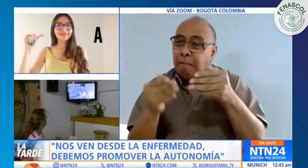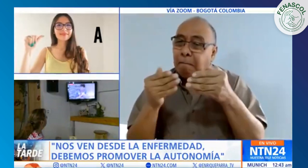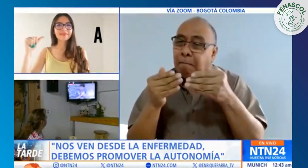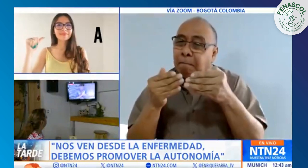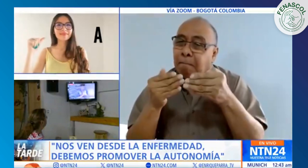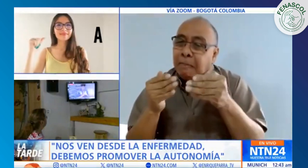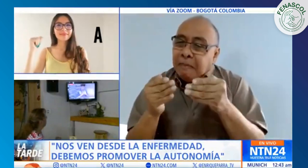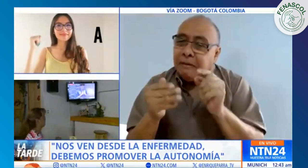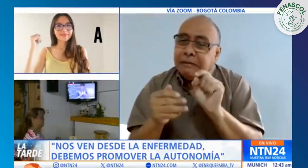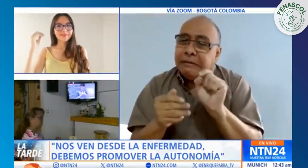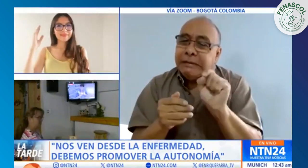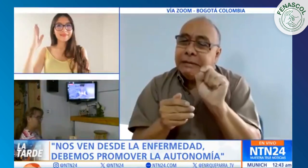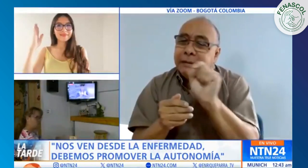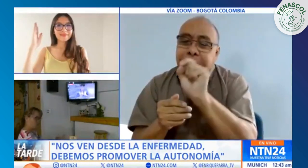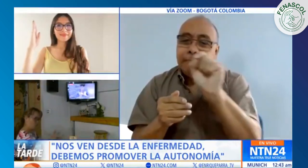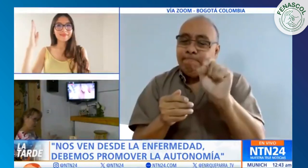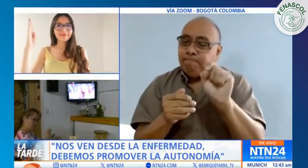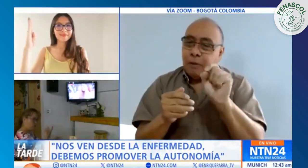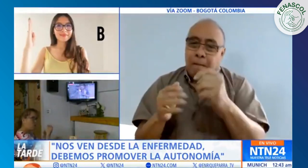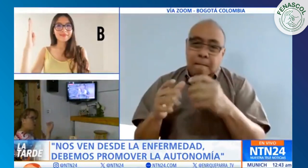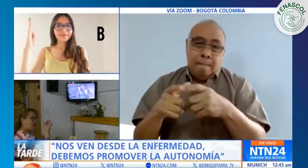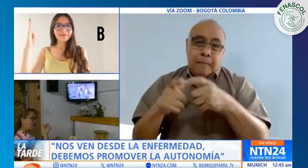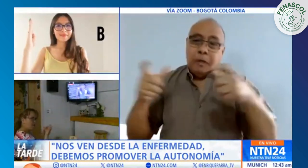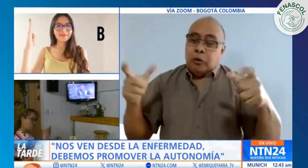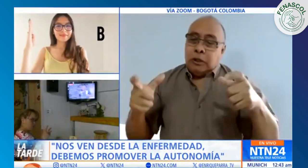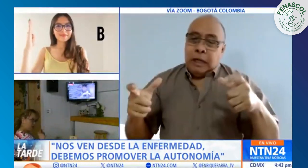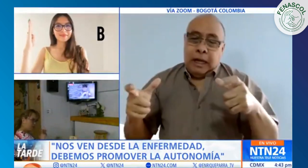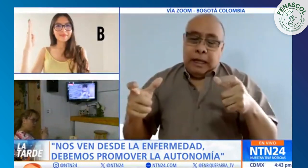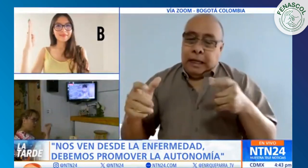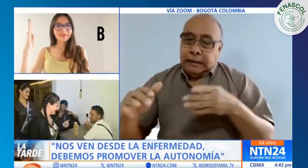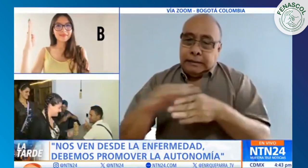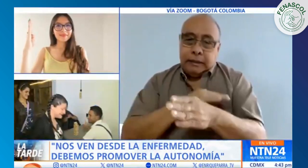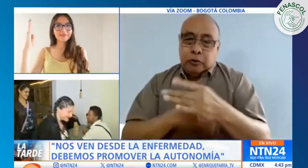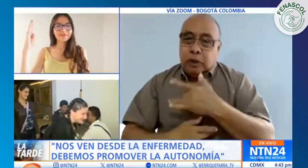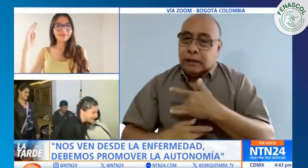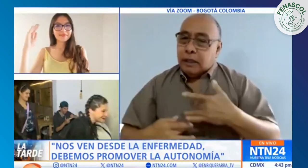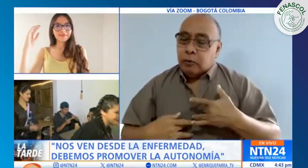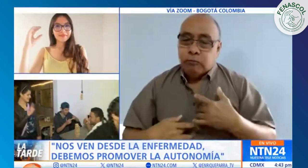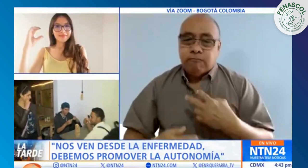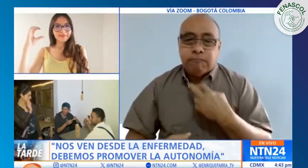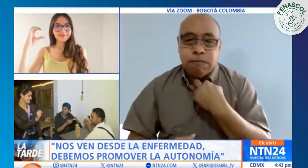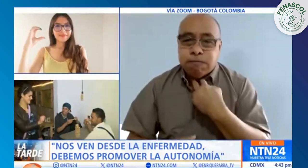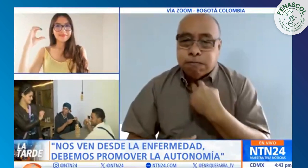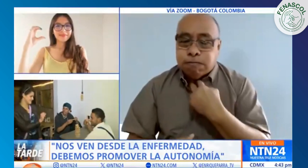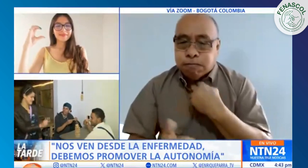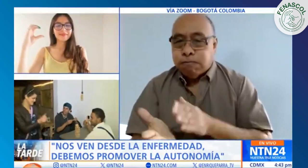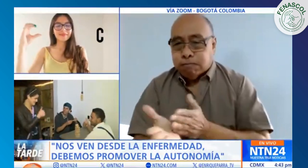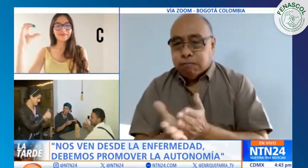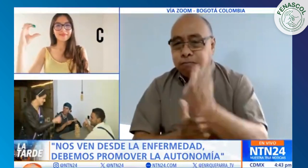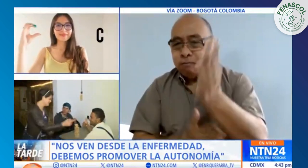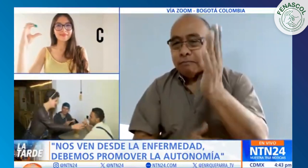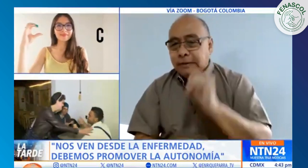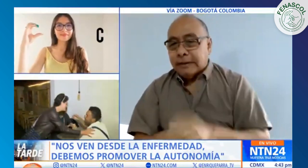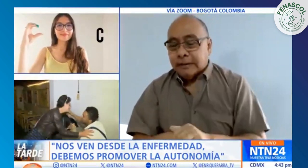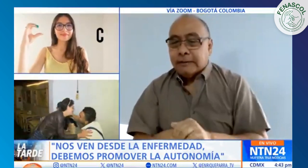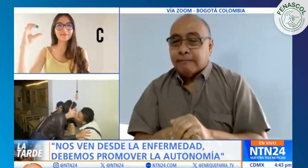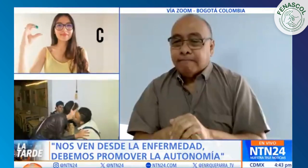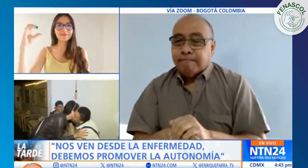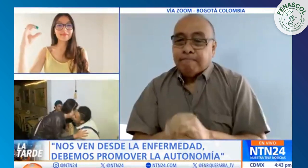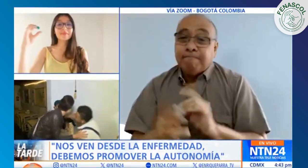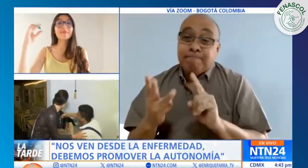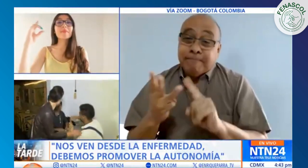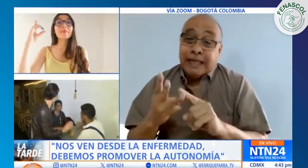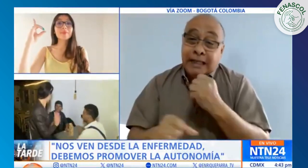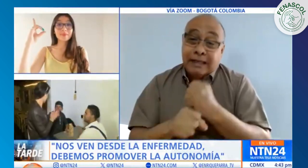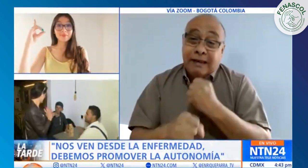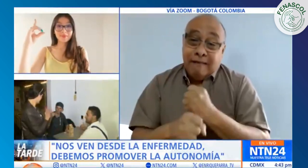y nosotros seguimos insistiendo para eliminar esas barreras comunicativas en este entorno, pero vemos que a nivel nacional sigue